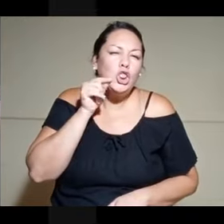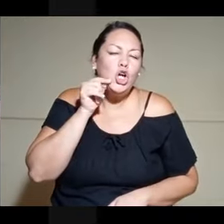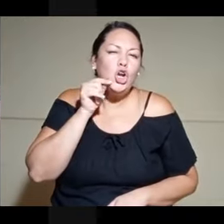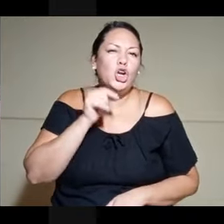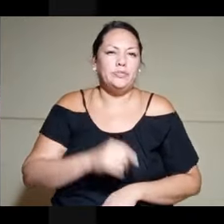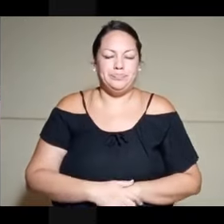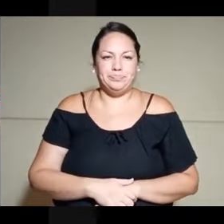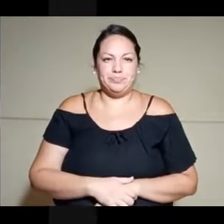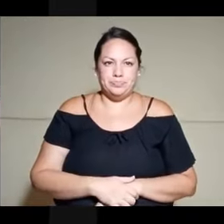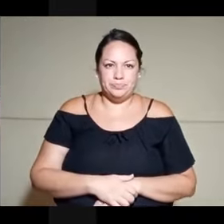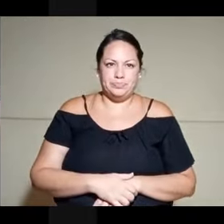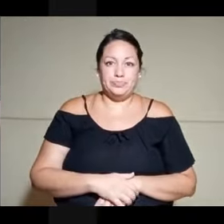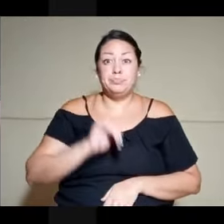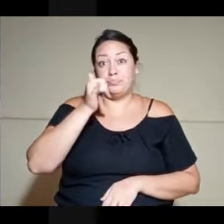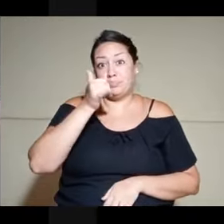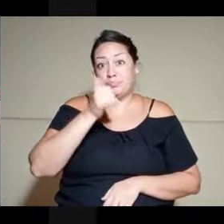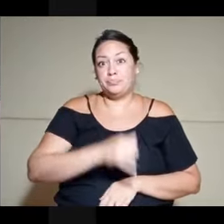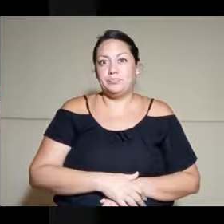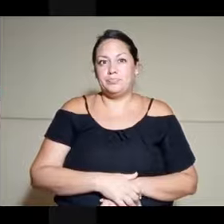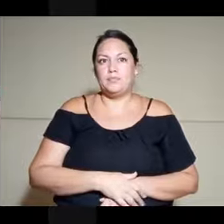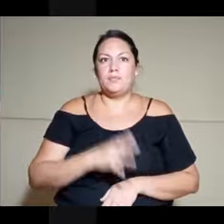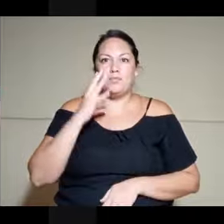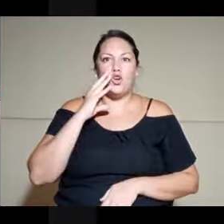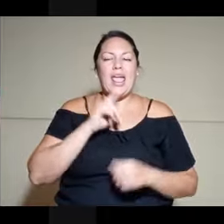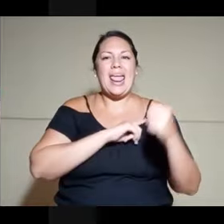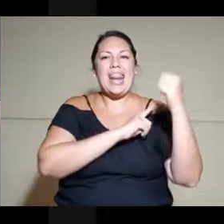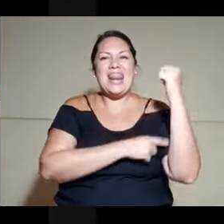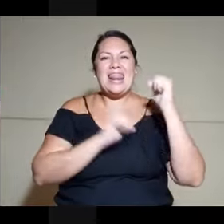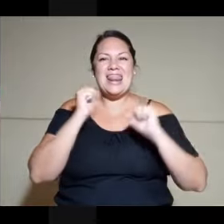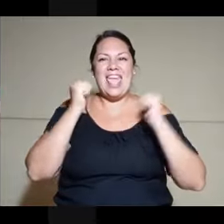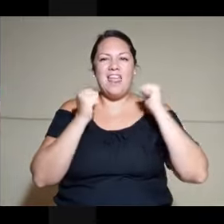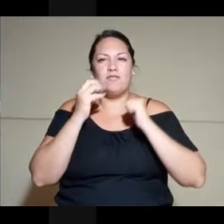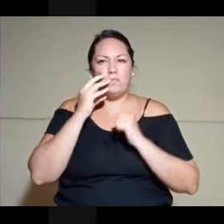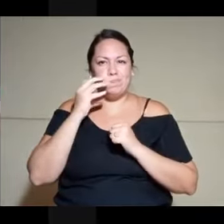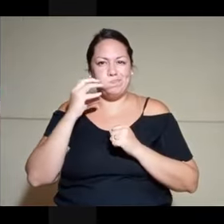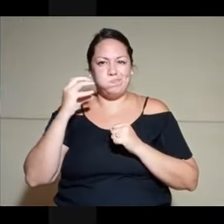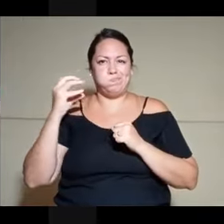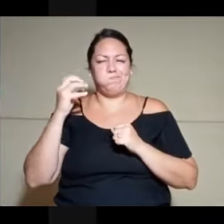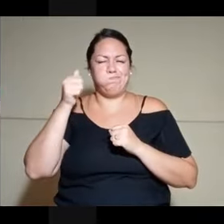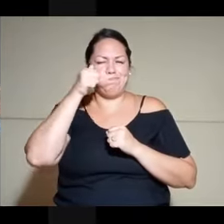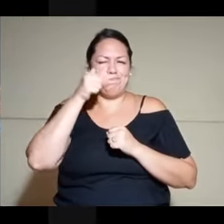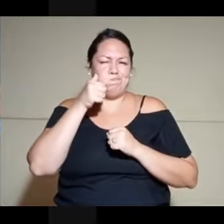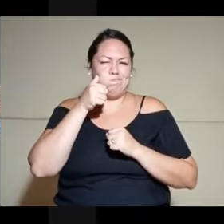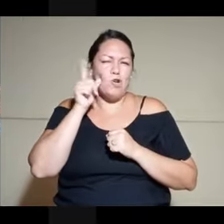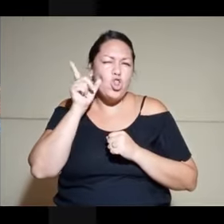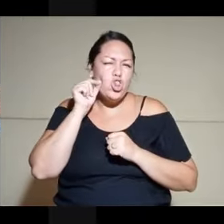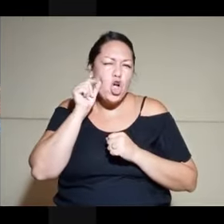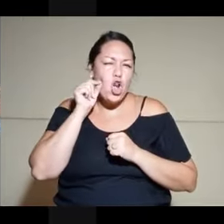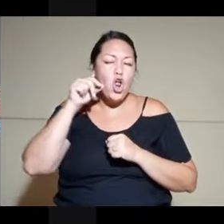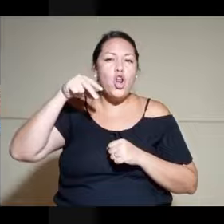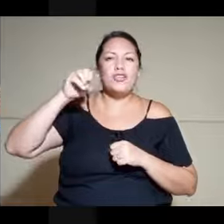Exactamente eso le iba a decir, que cuando duele dice que es muy fuerte el dolor de los trigéminos. Claro, por